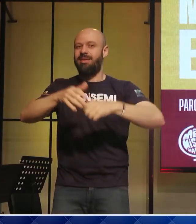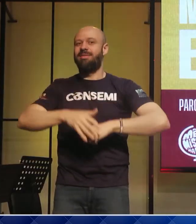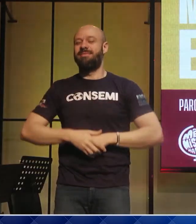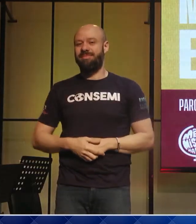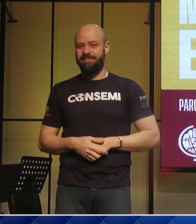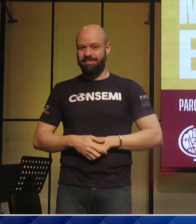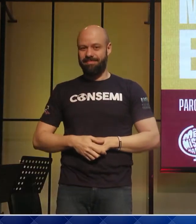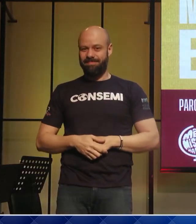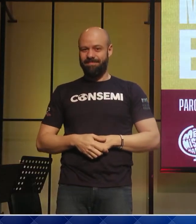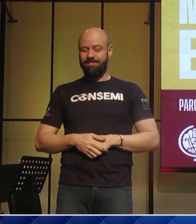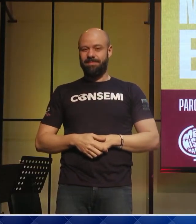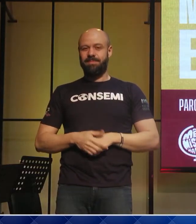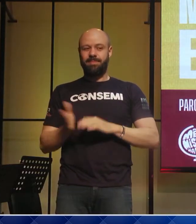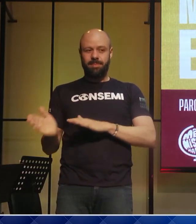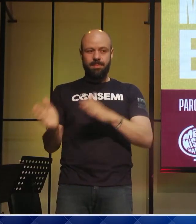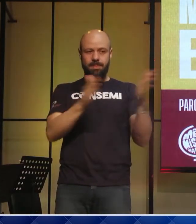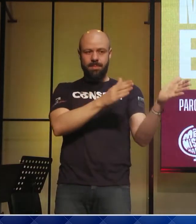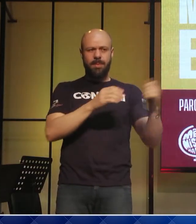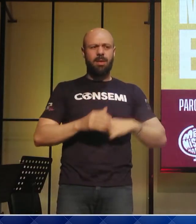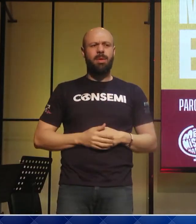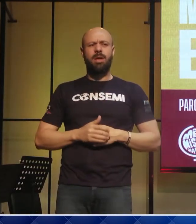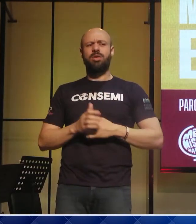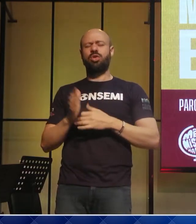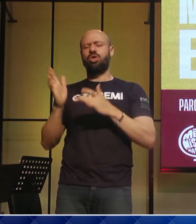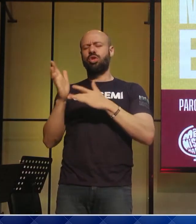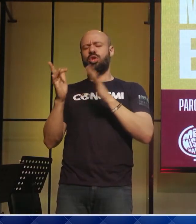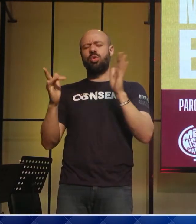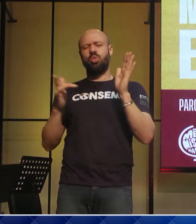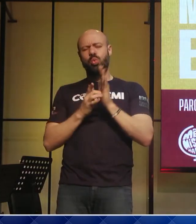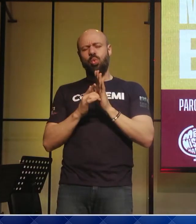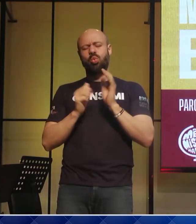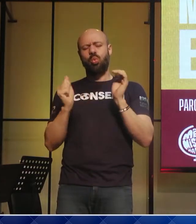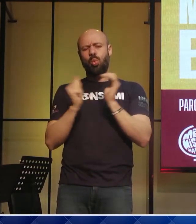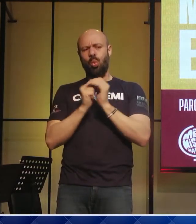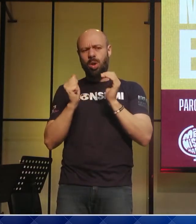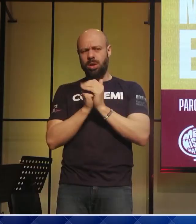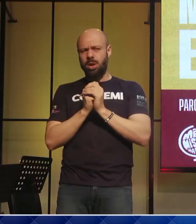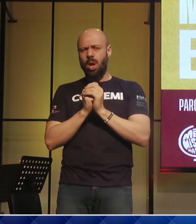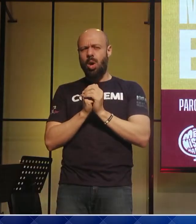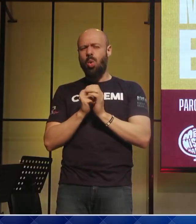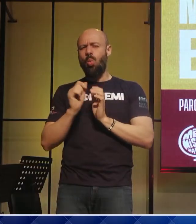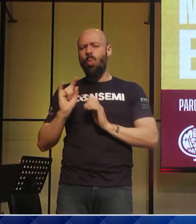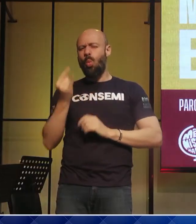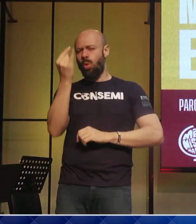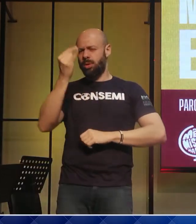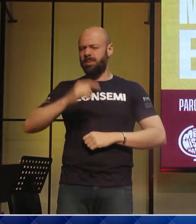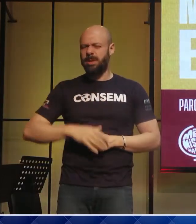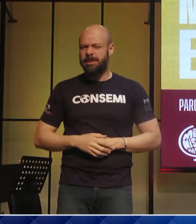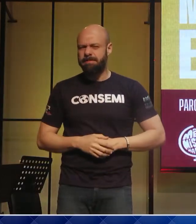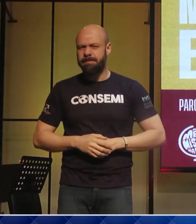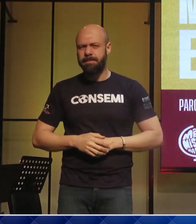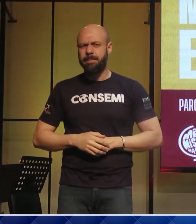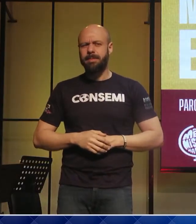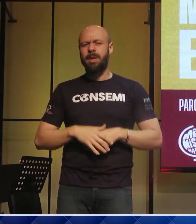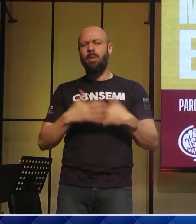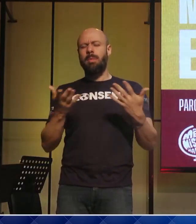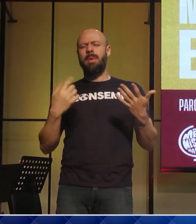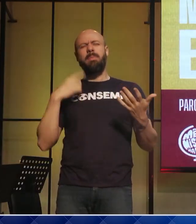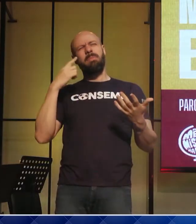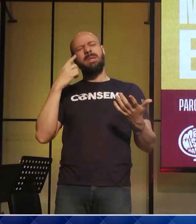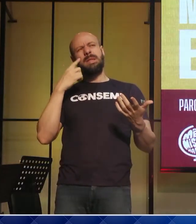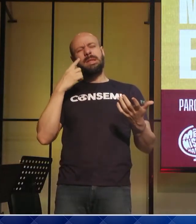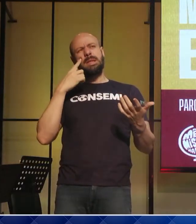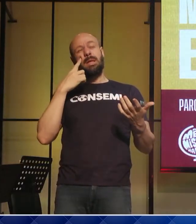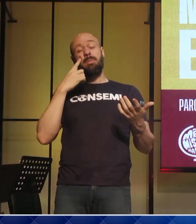do Mestre. A última oração de Jesus, talvez provavelmente a oração